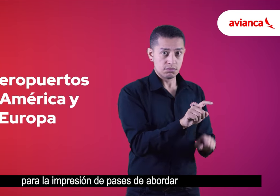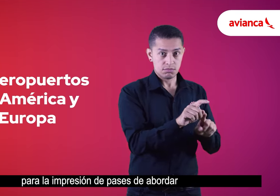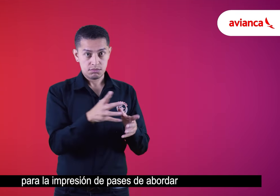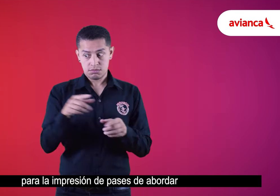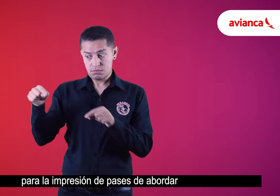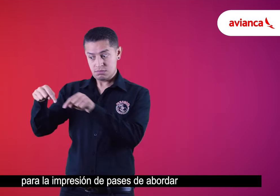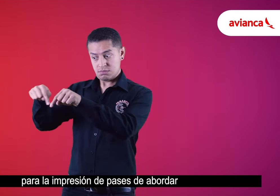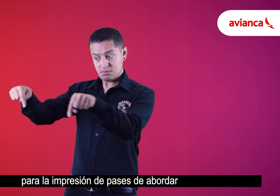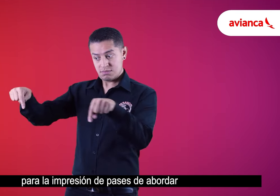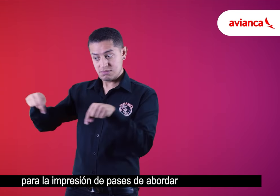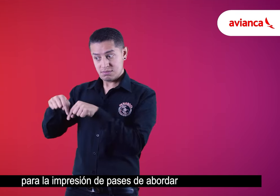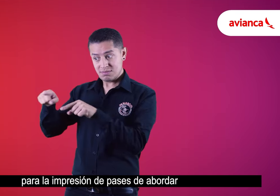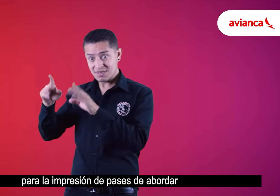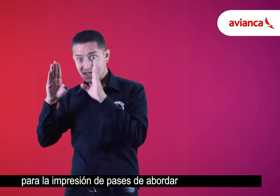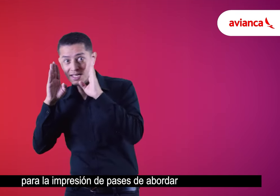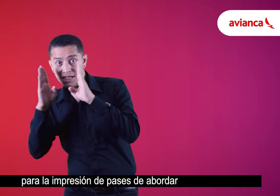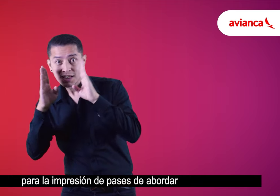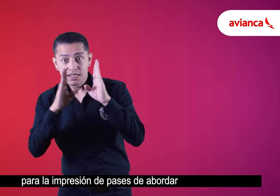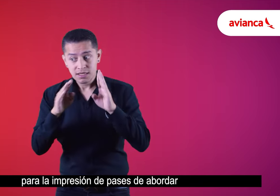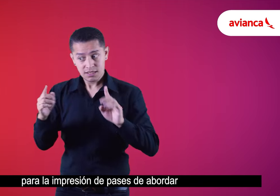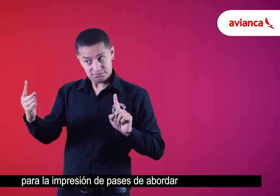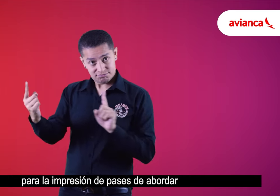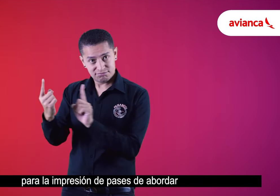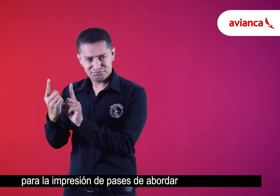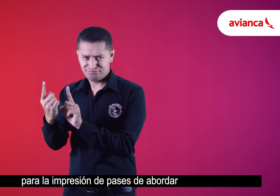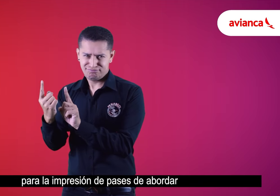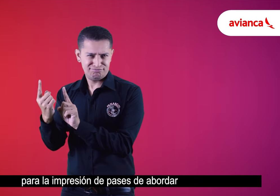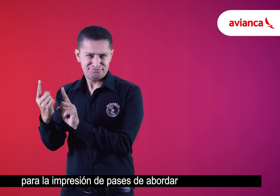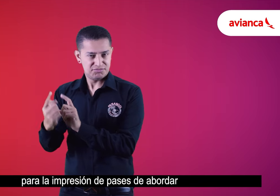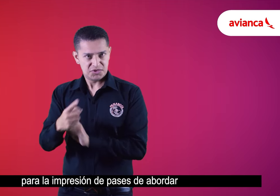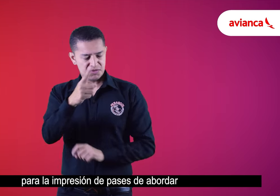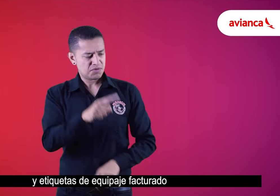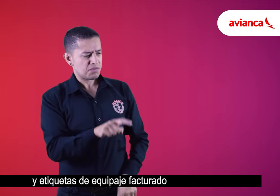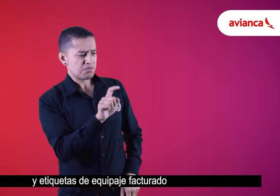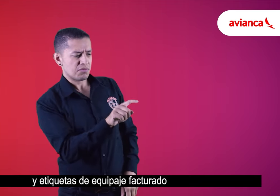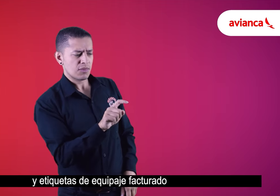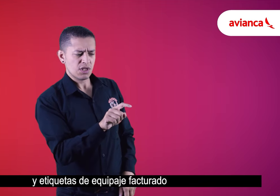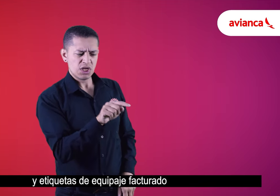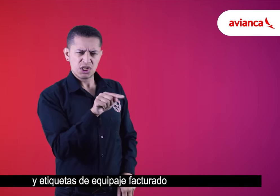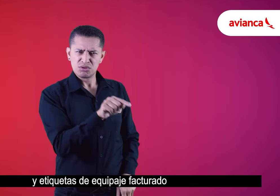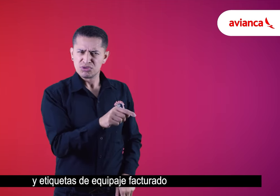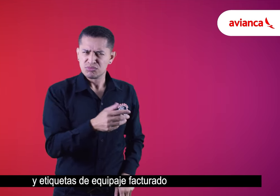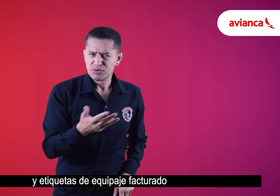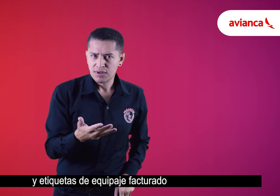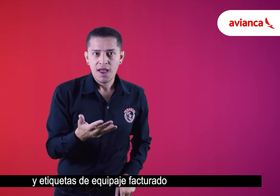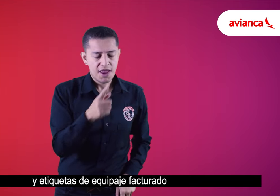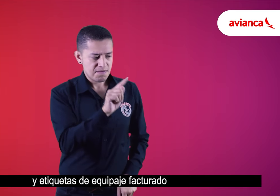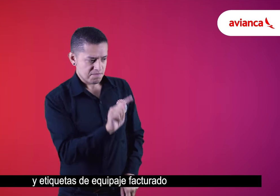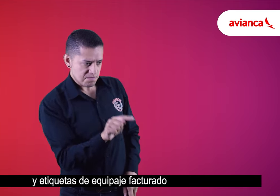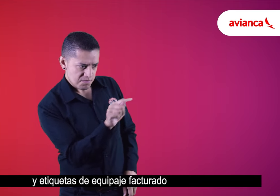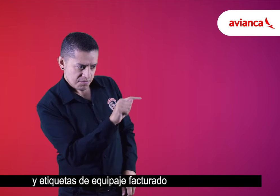Para la impresión de pases de abordar y etiquetas de equipaje facturado,